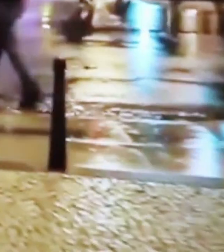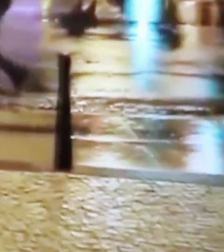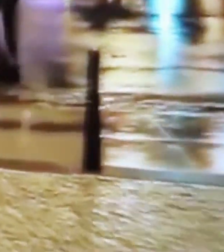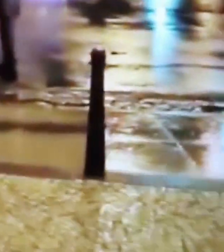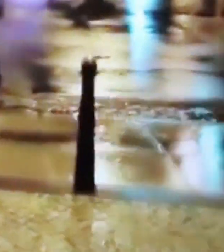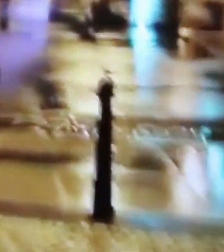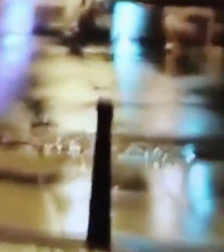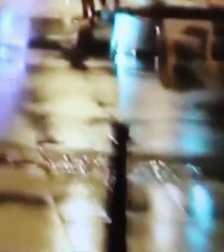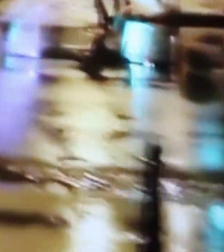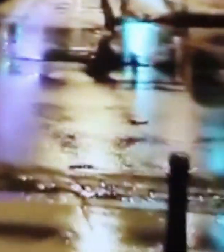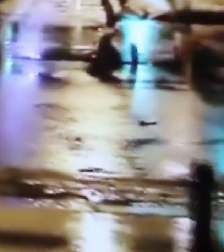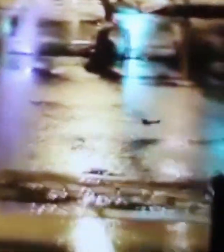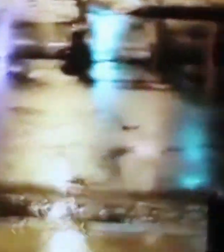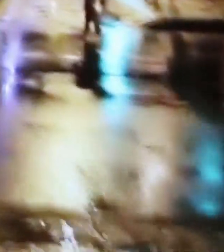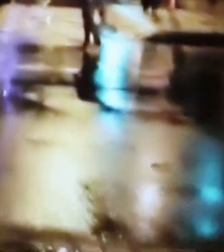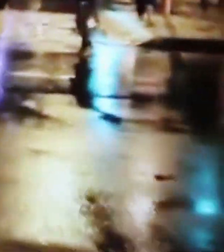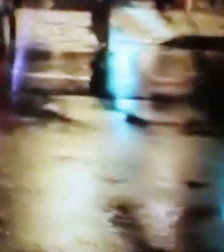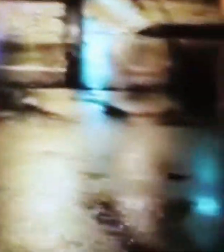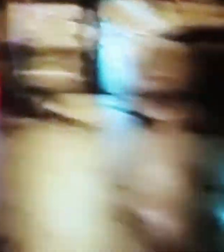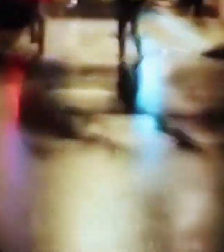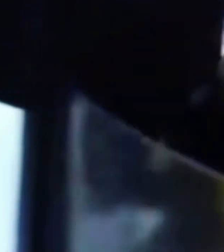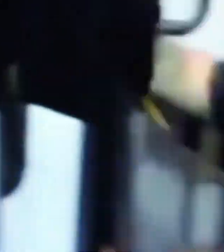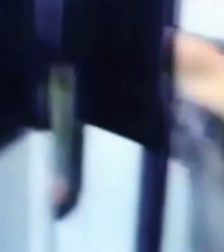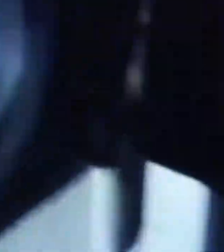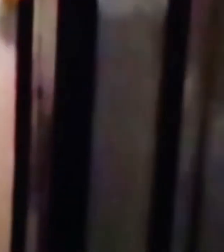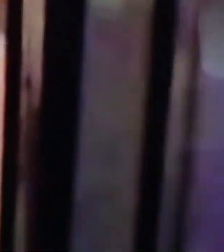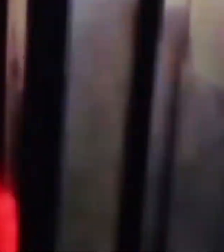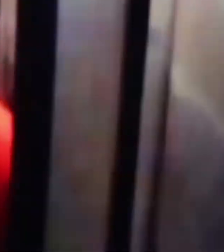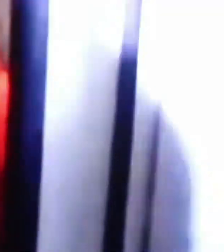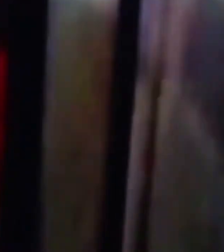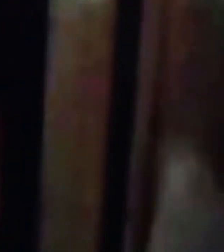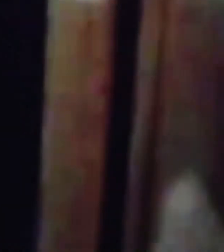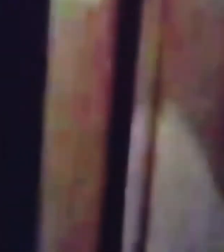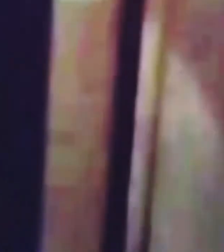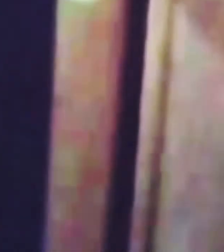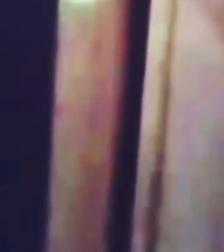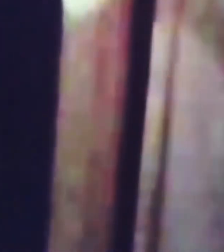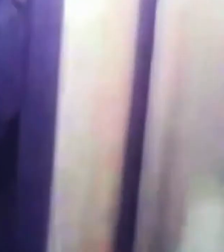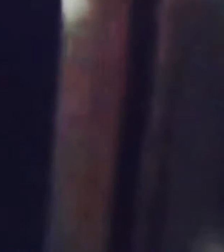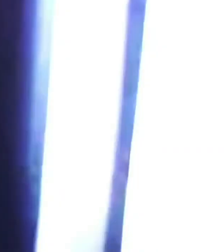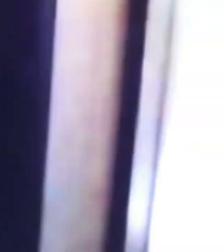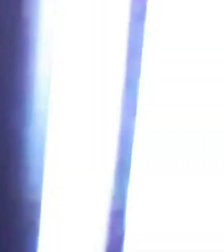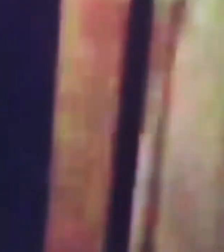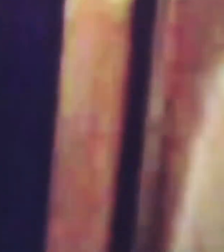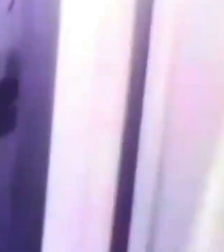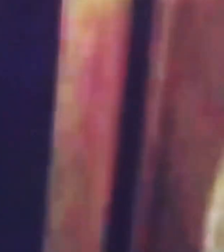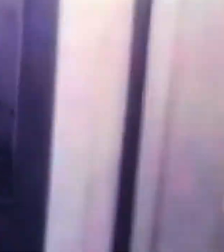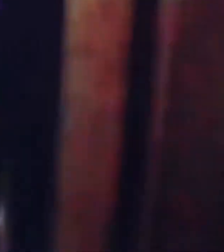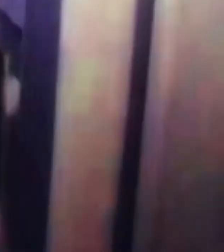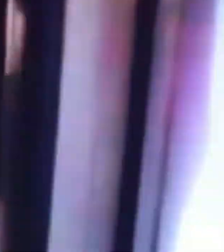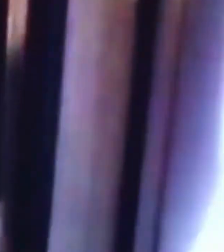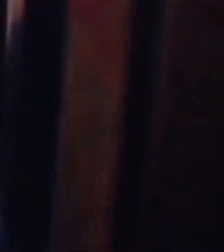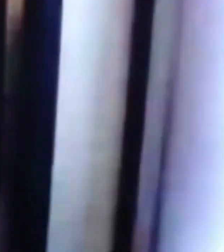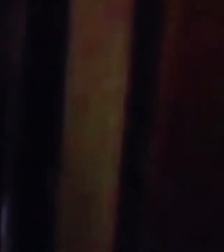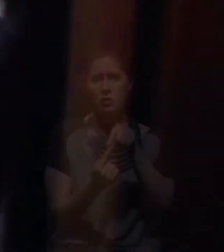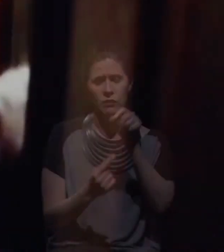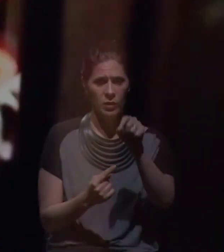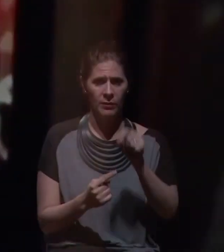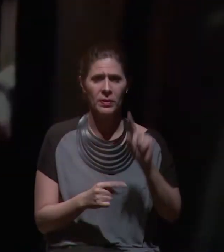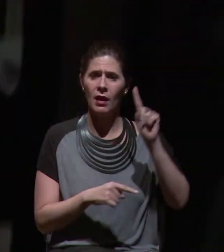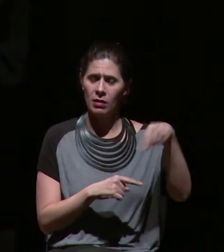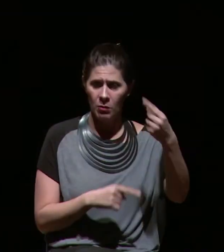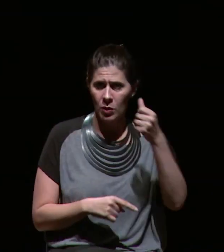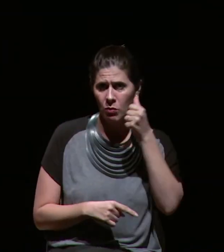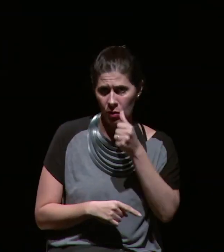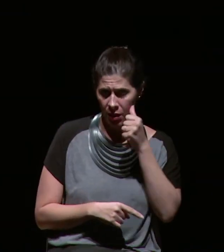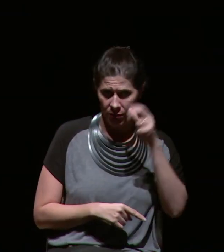intenção que tinha de interceder, sei lá eu com que pretensão. Às 9 ou pouco mais tarde, minha sinhá se levantou e fez